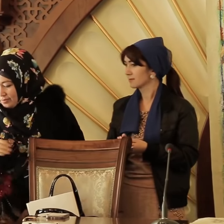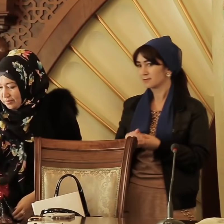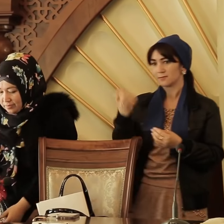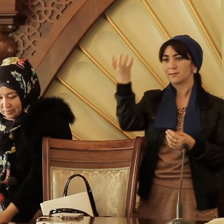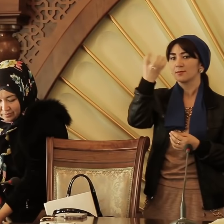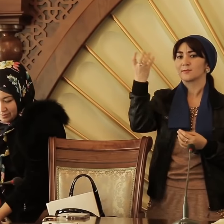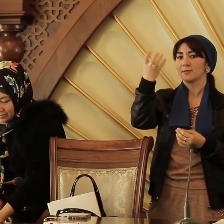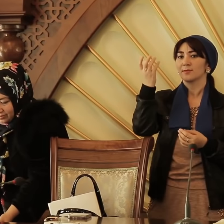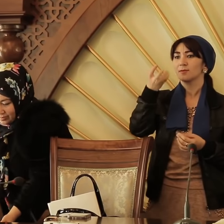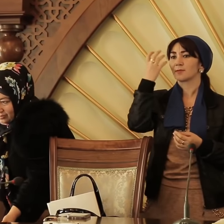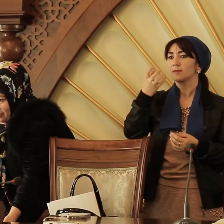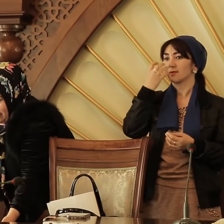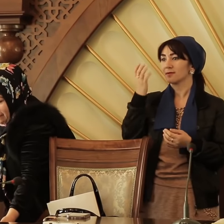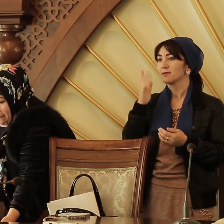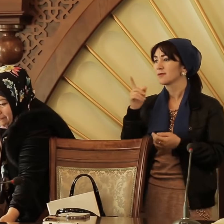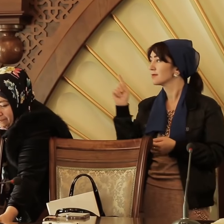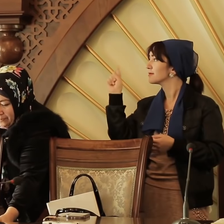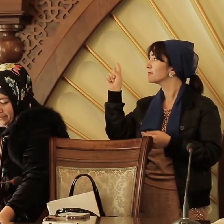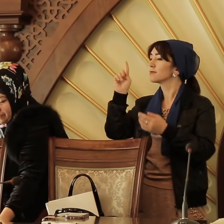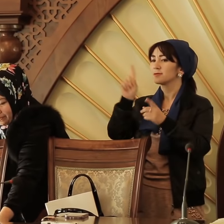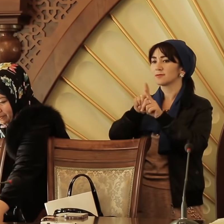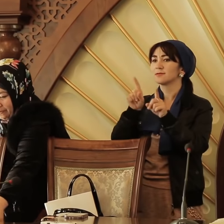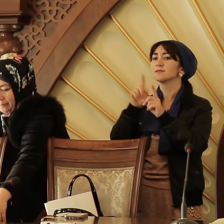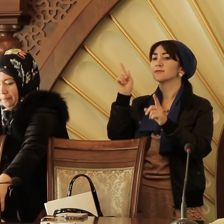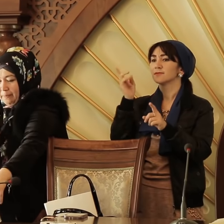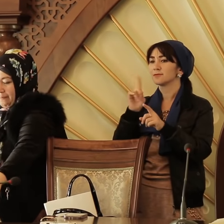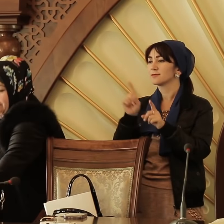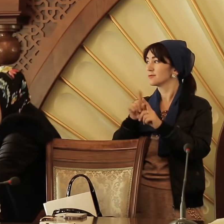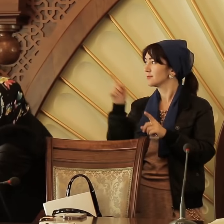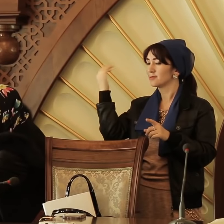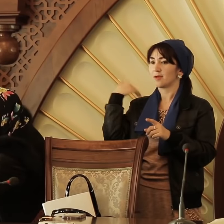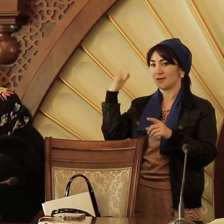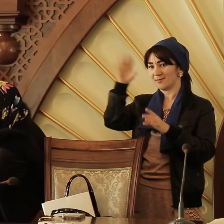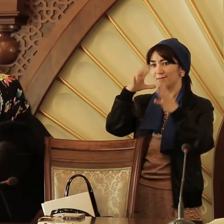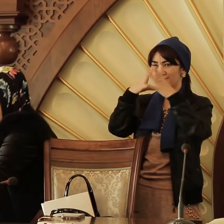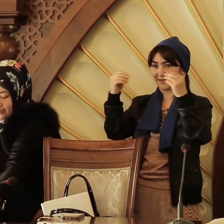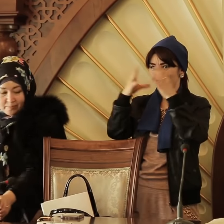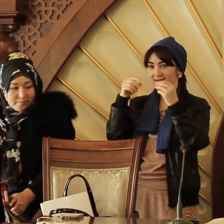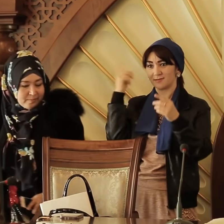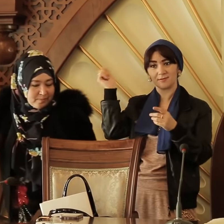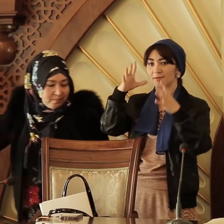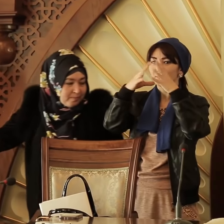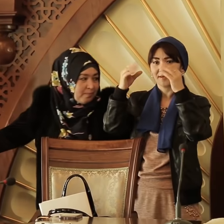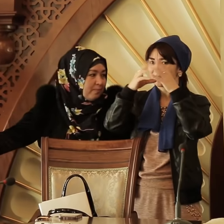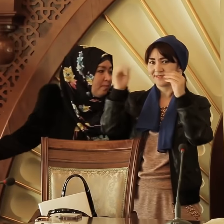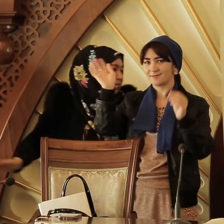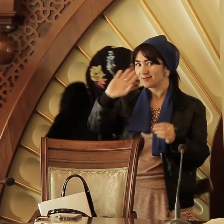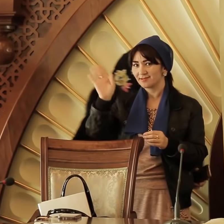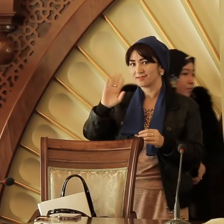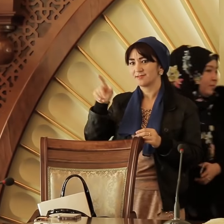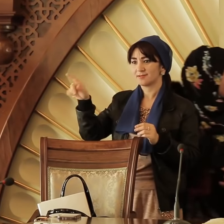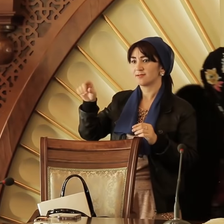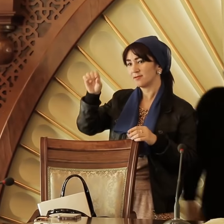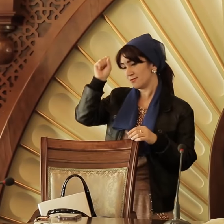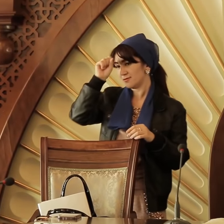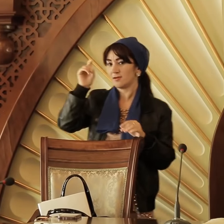Piyola shaklida gapiramiz. Nimaga o'xshaydi desa, avom xalq buni paxta deydi. Bu paxta emas.